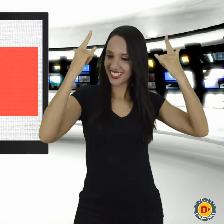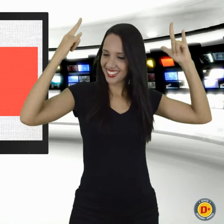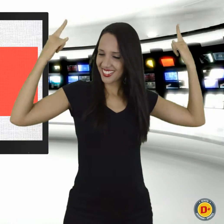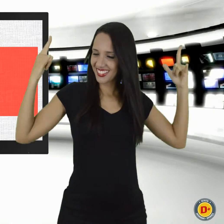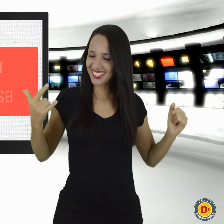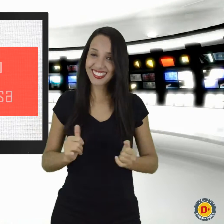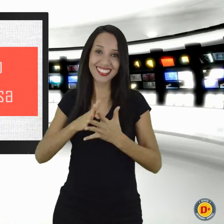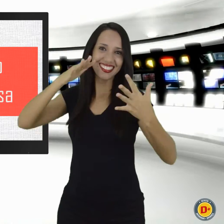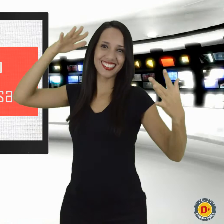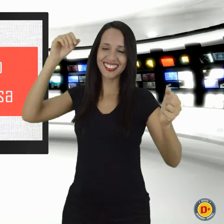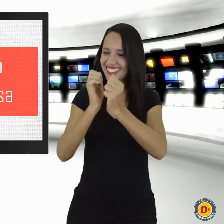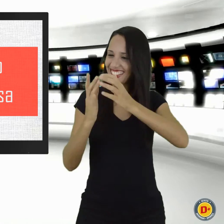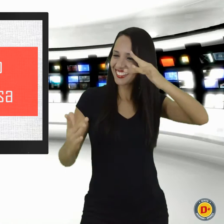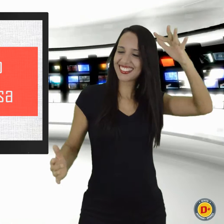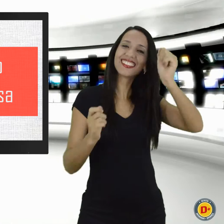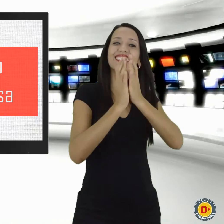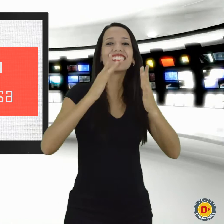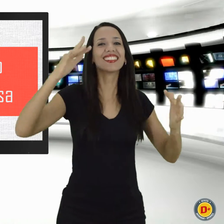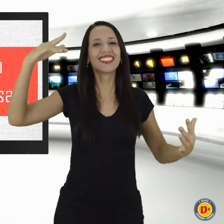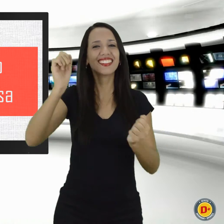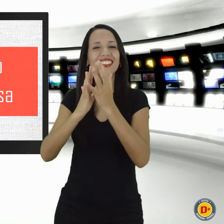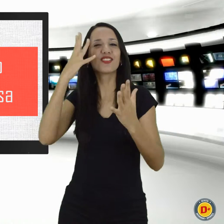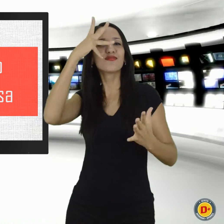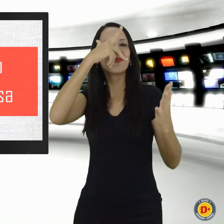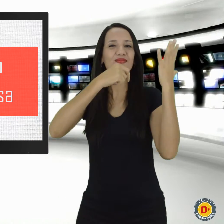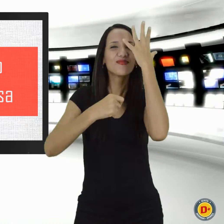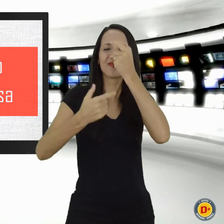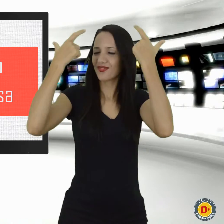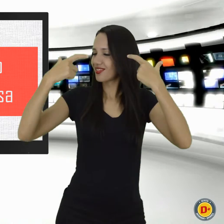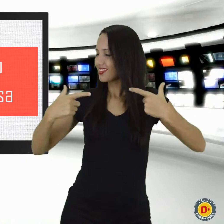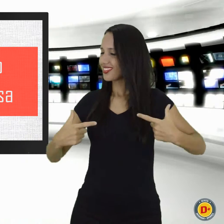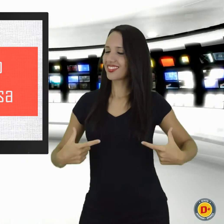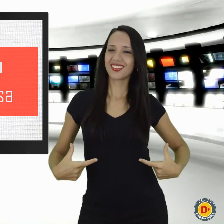Como são, e por...